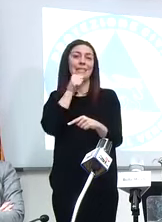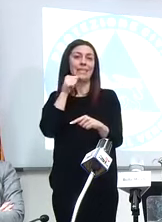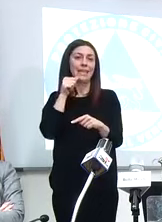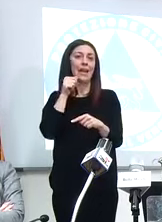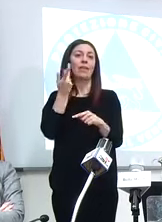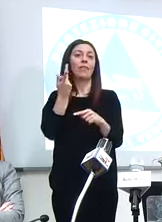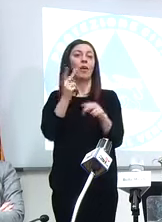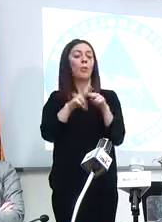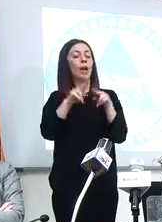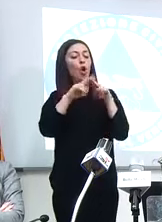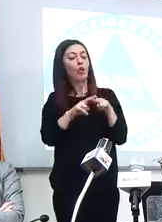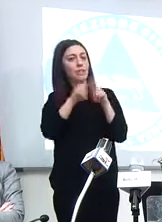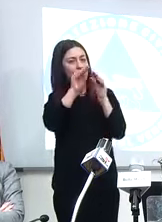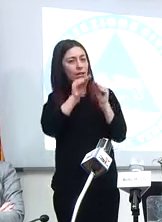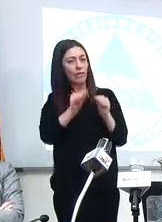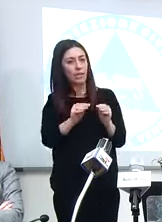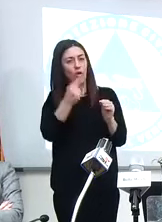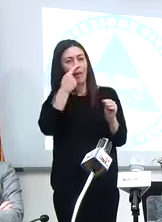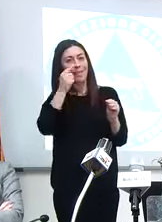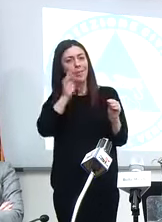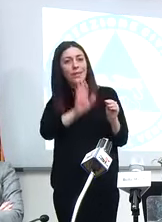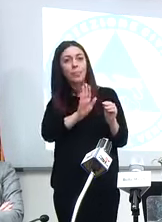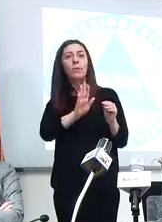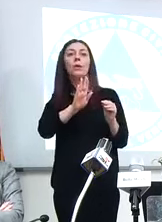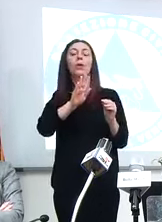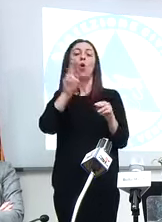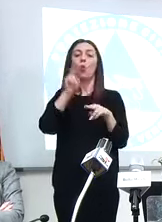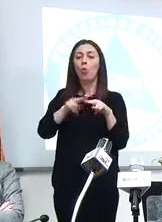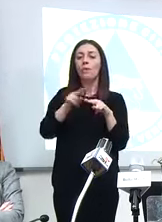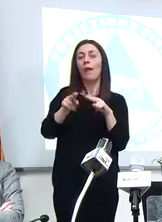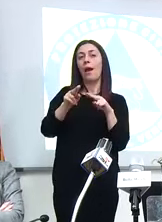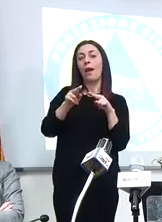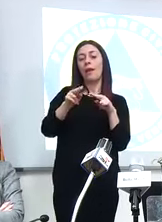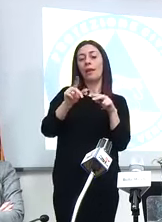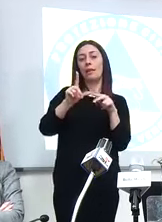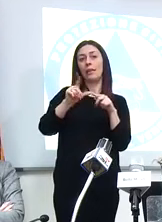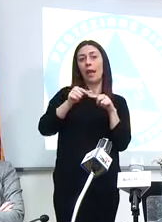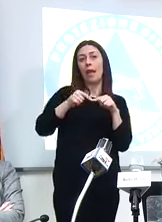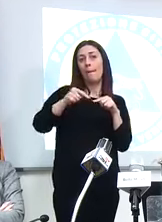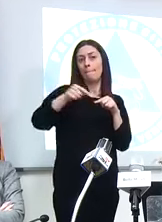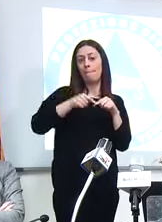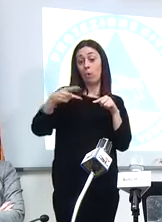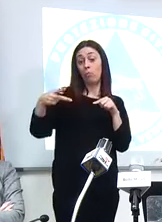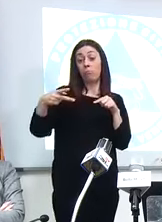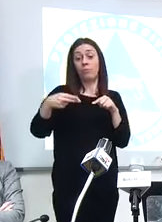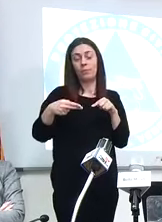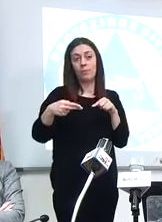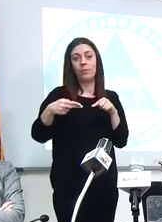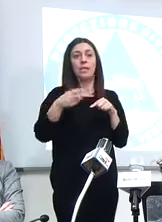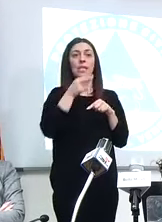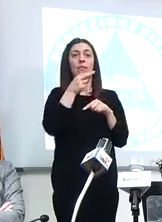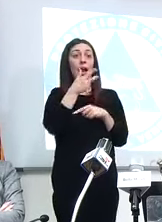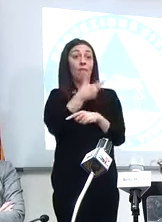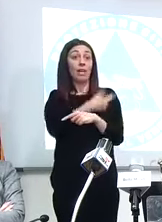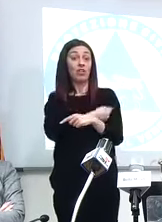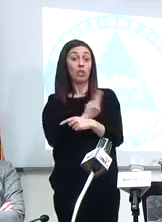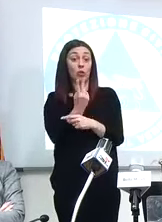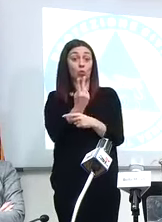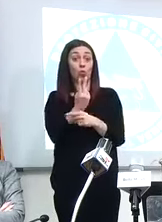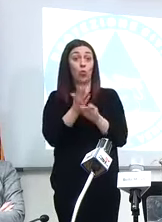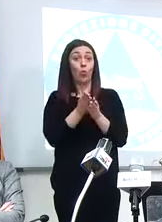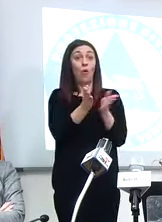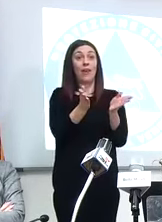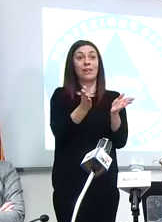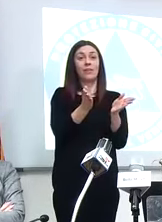di conservazione, deve essere utilizzato in un certo arco di tempo. Quindi due vaccini che al momento vengono affidati